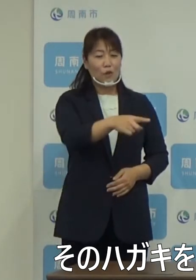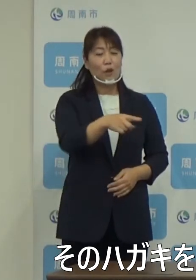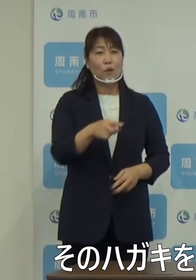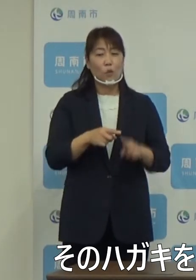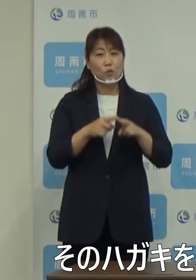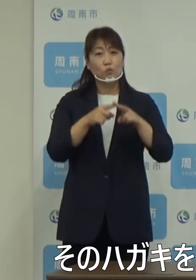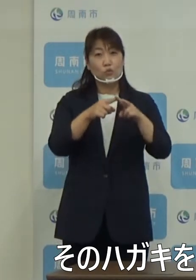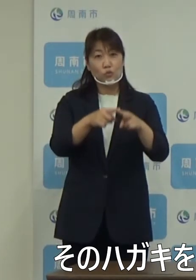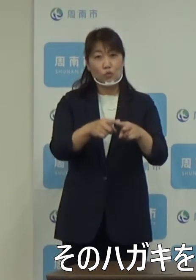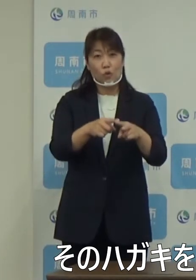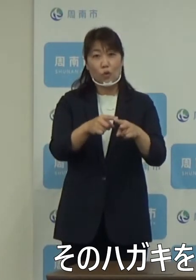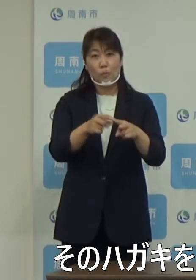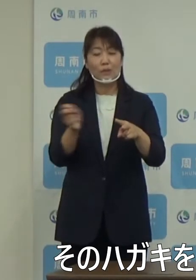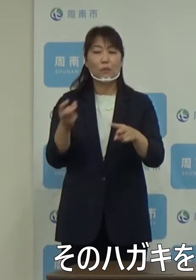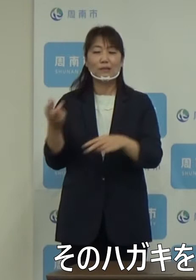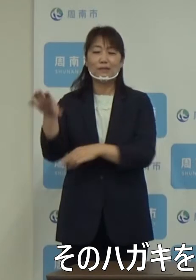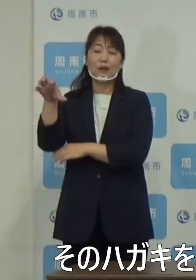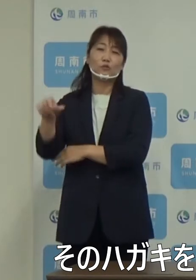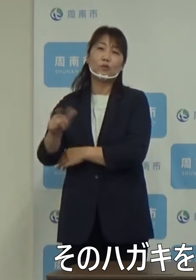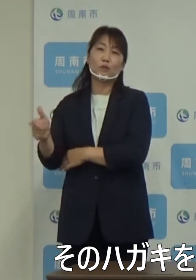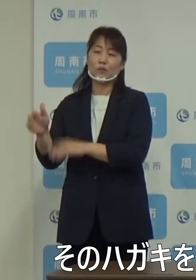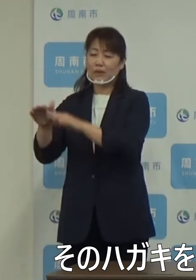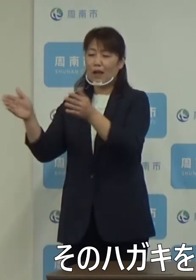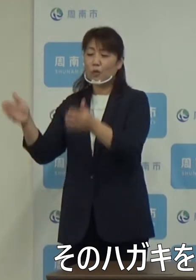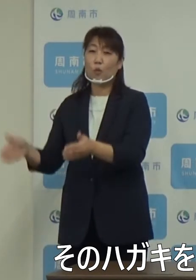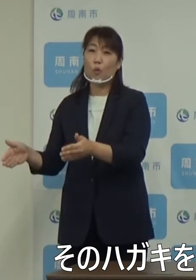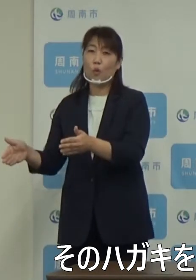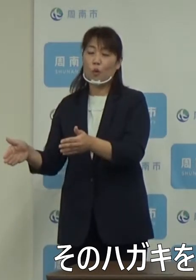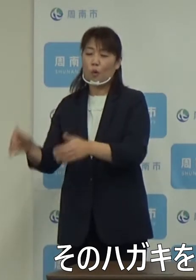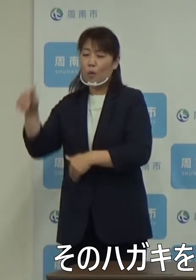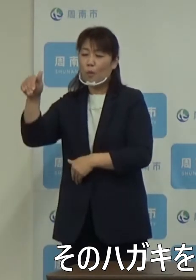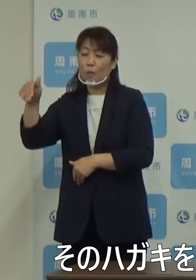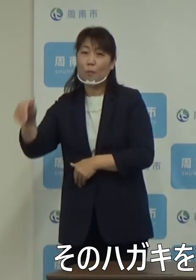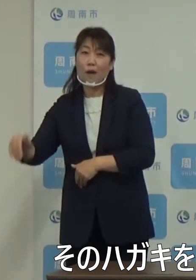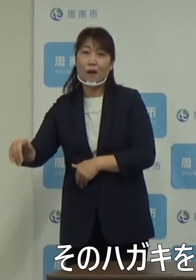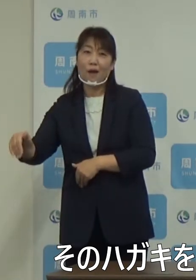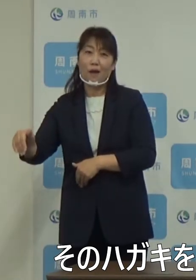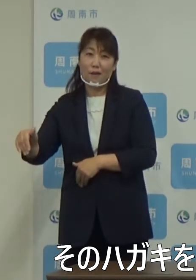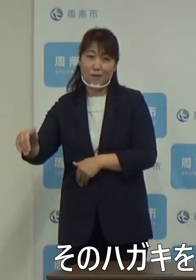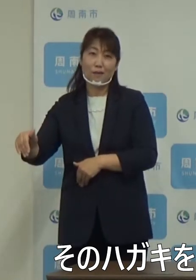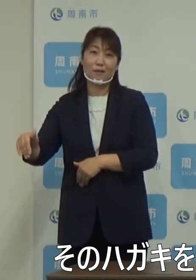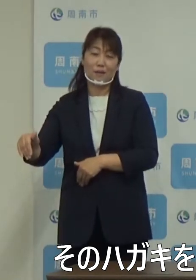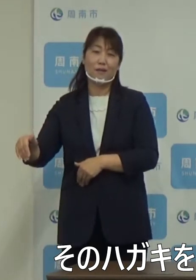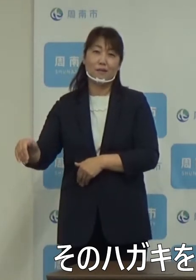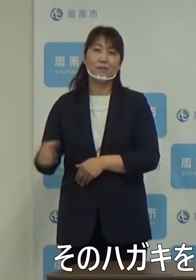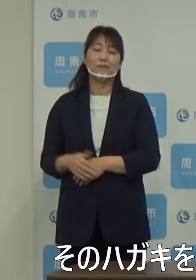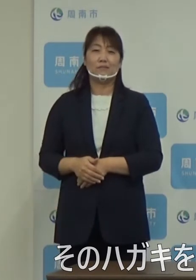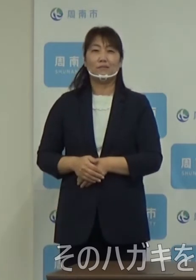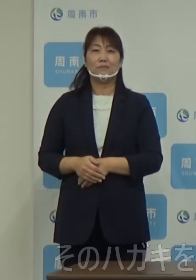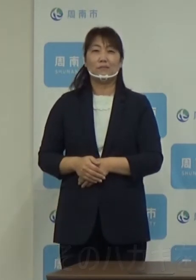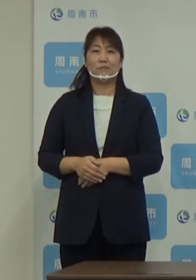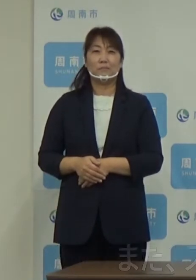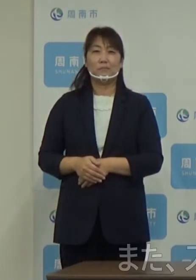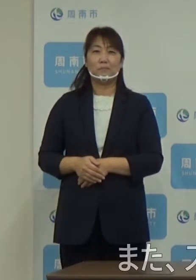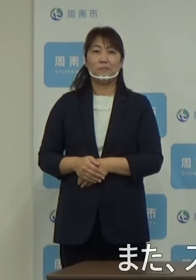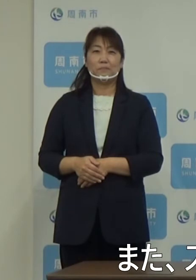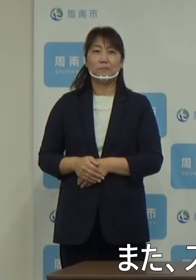送または市役所等に設置しております投票箱に投函していただくことになります。